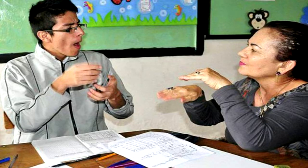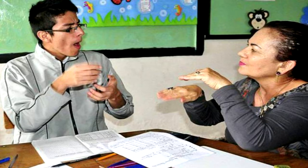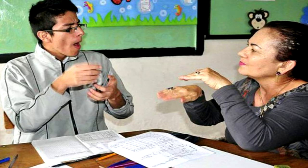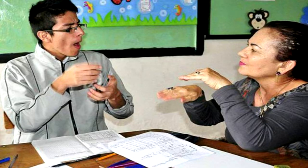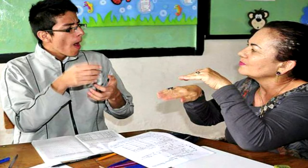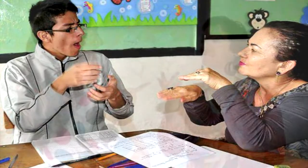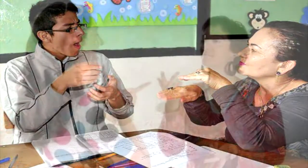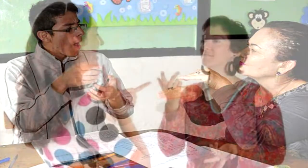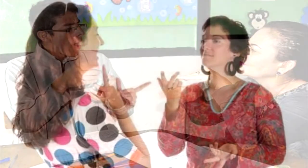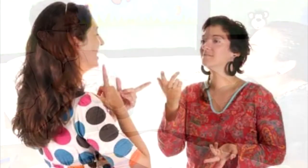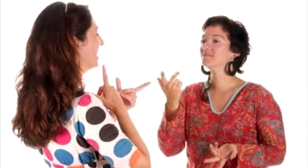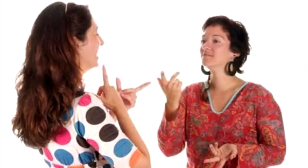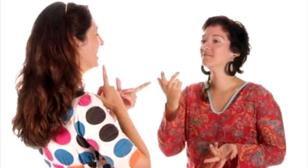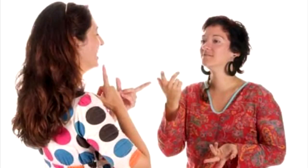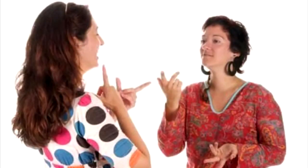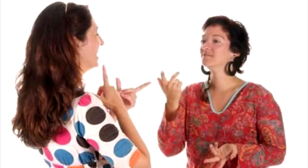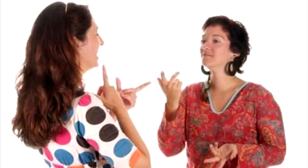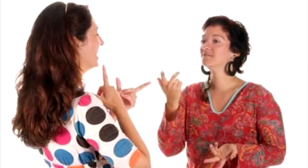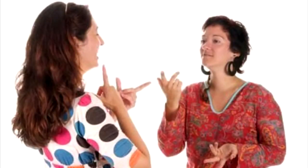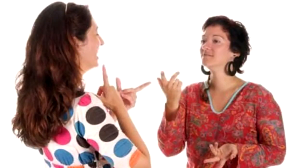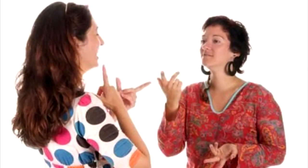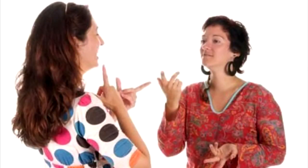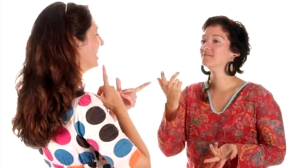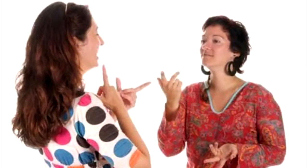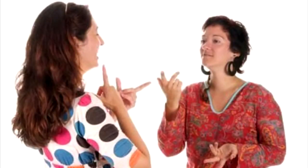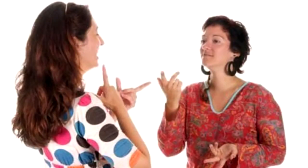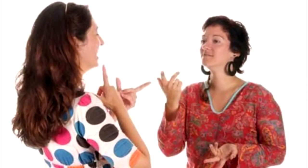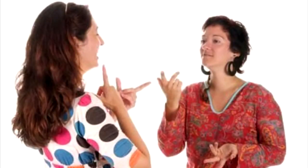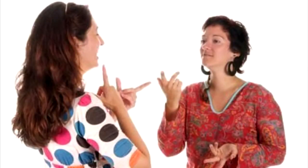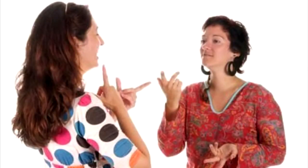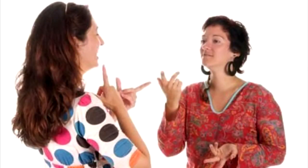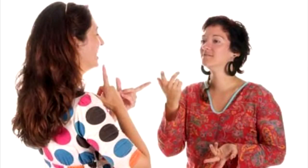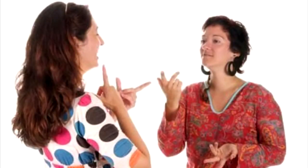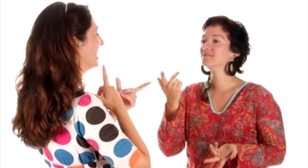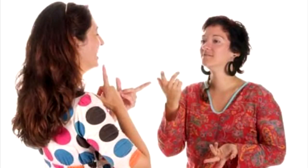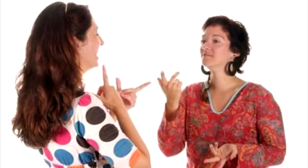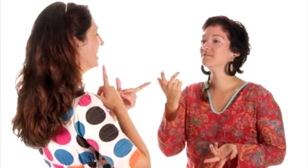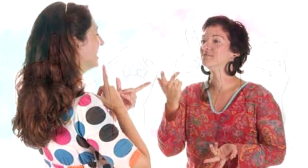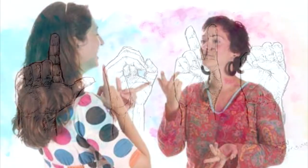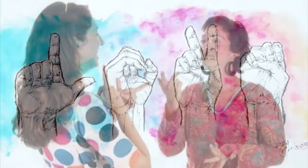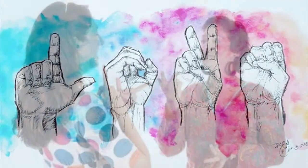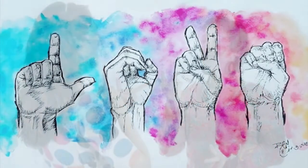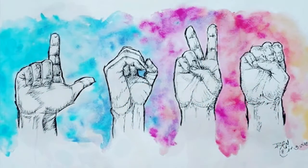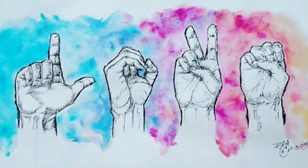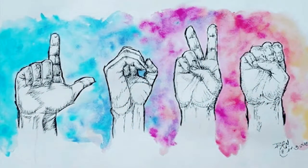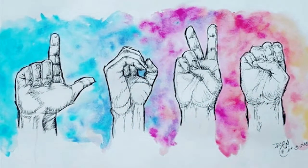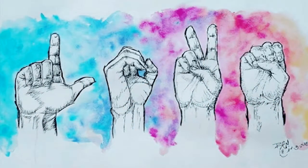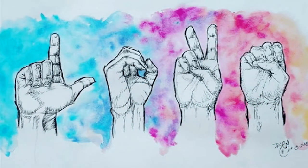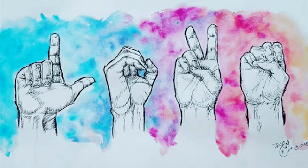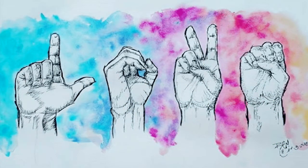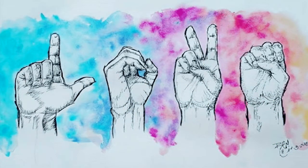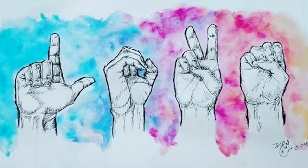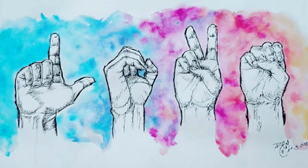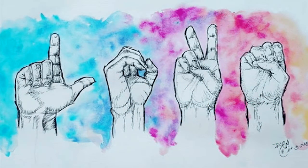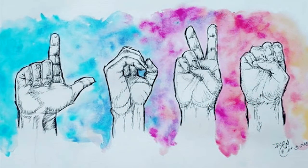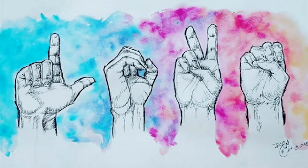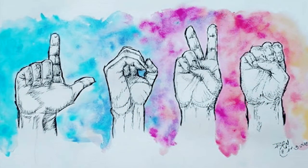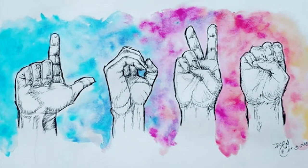de personas con sordera y es tan antiguo como la propia sordera. Las lenguas de signos tienen limitaciones en determinados